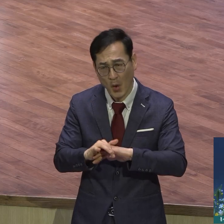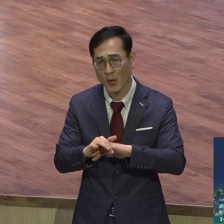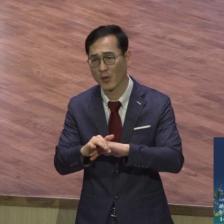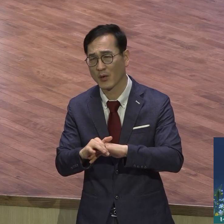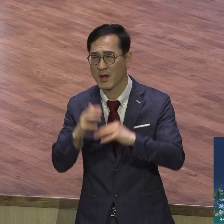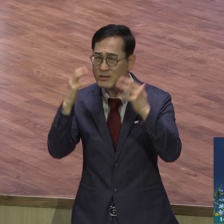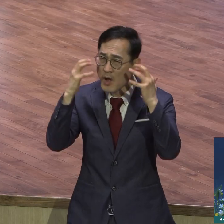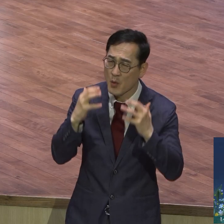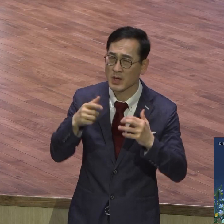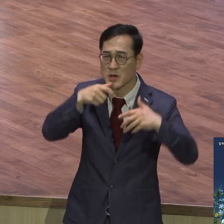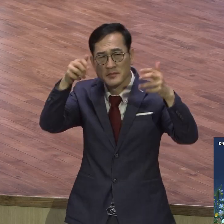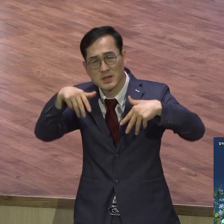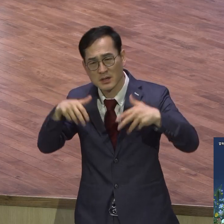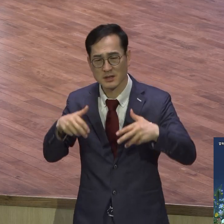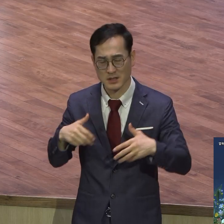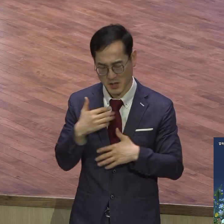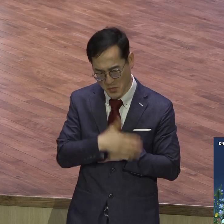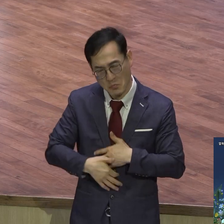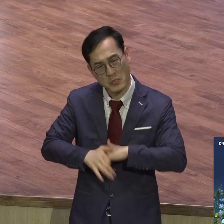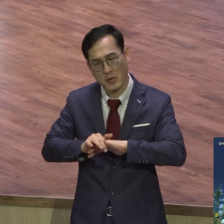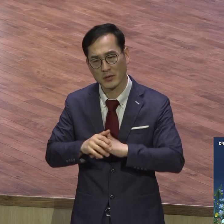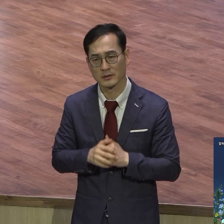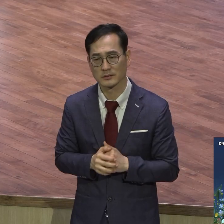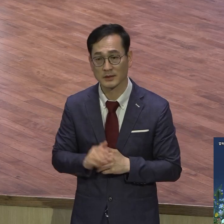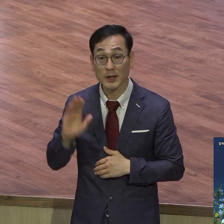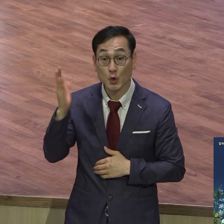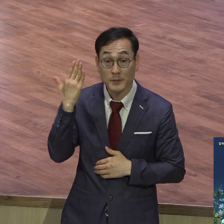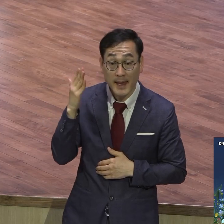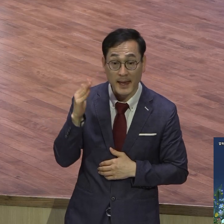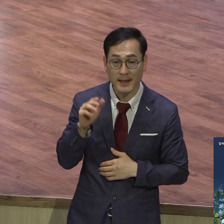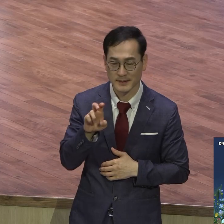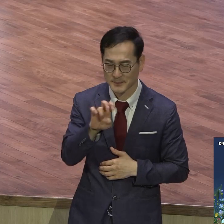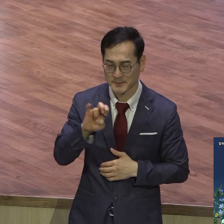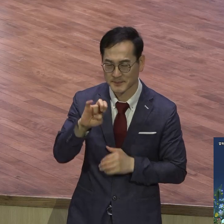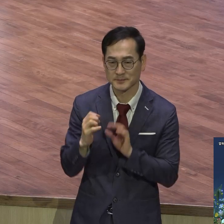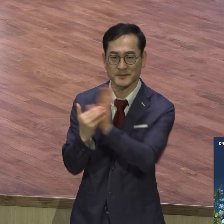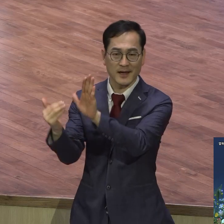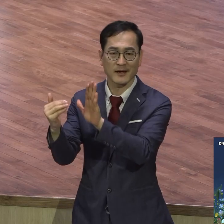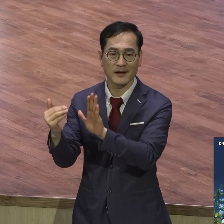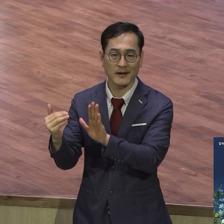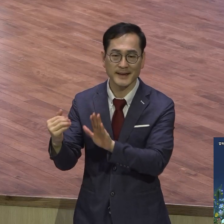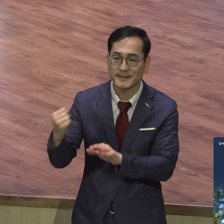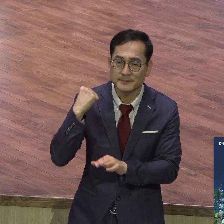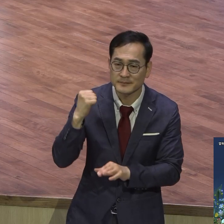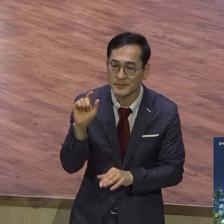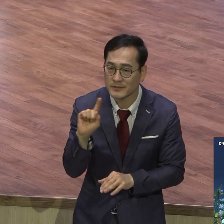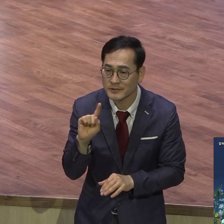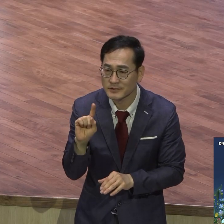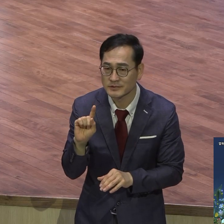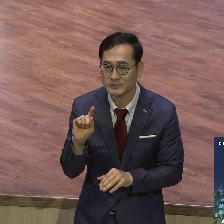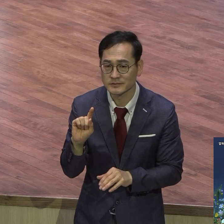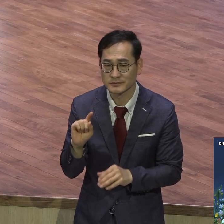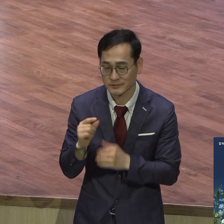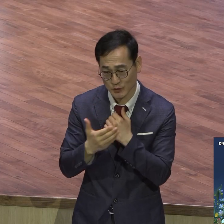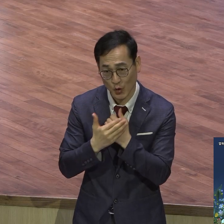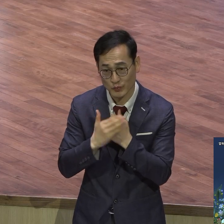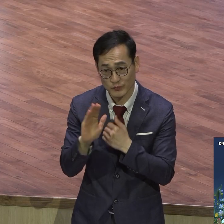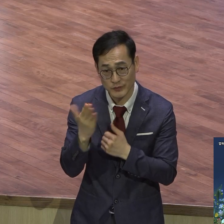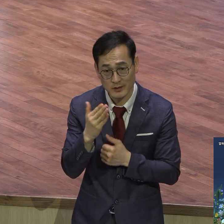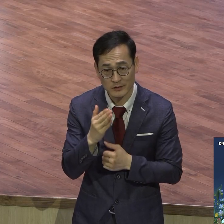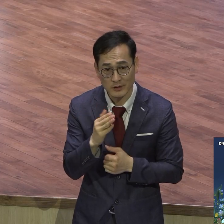뭐냐 요즘 체질에 요즘 제철에 맞는 그러한 과일을 그렇게 많이